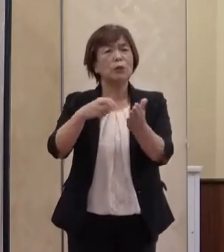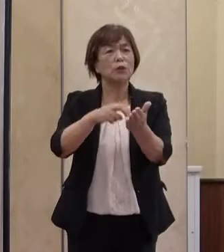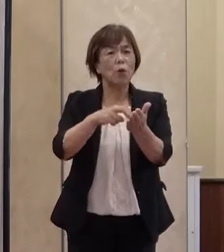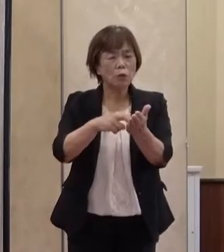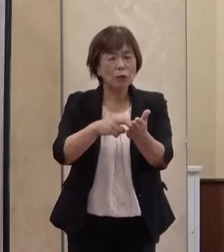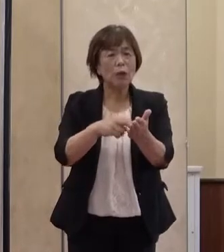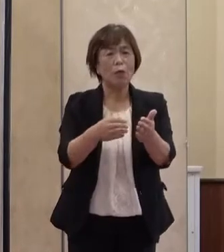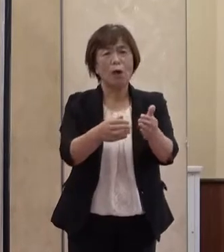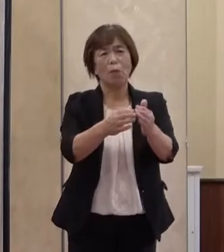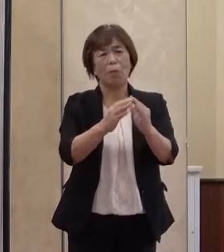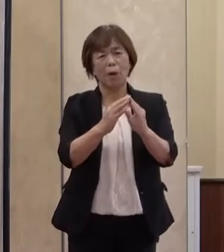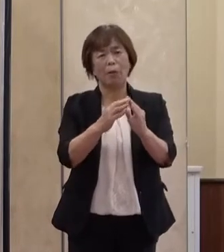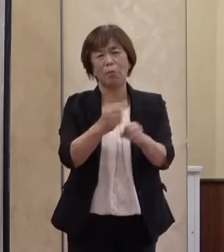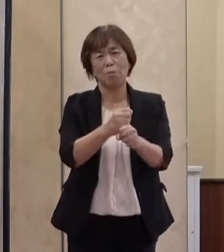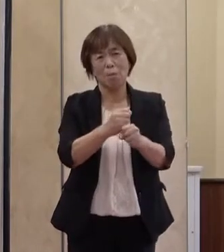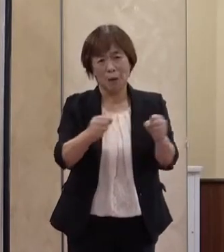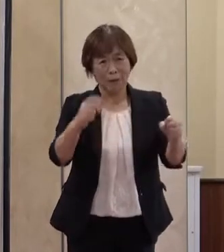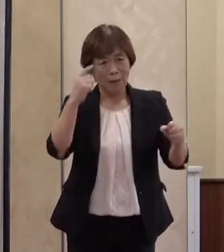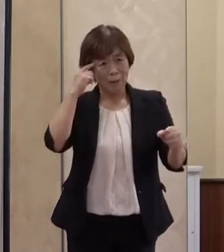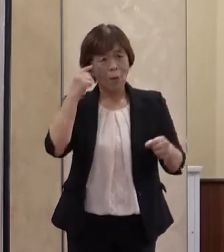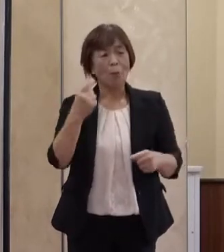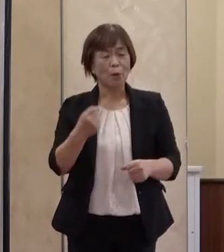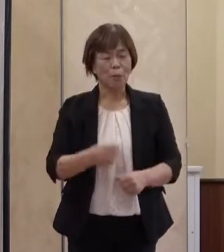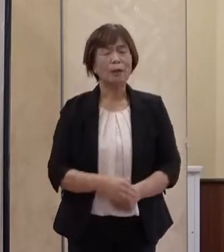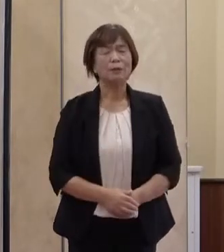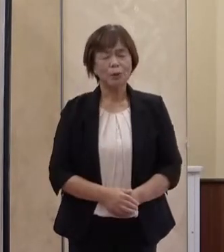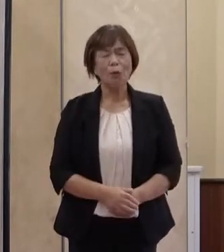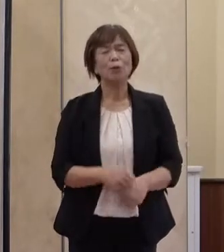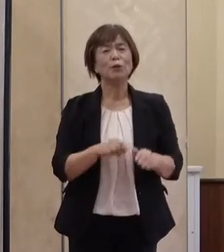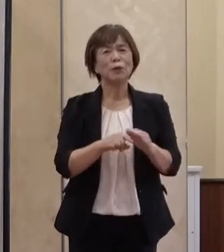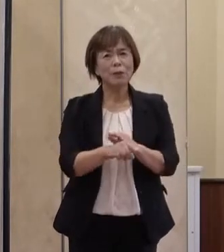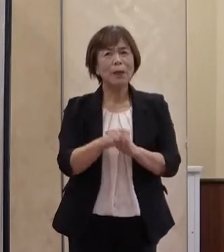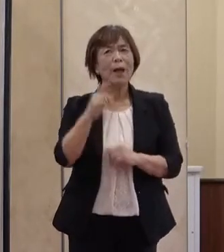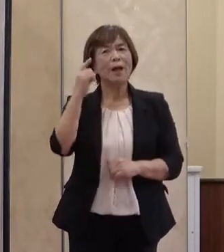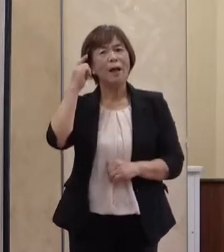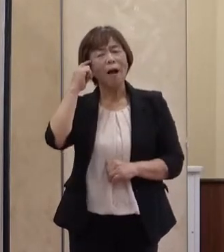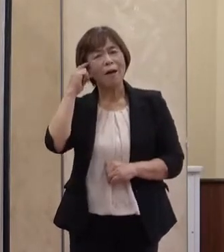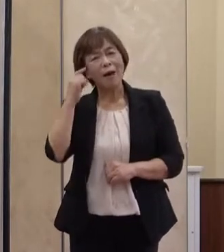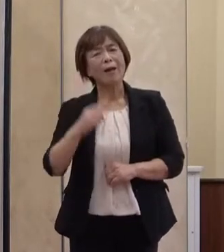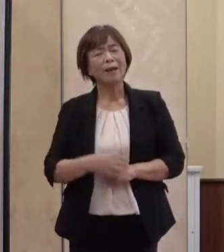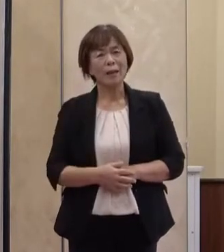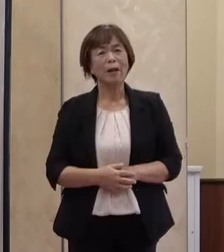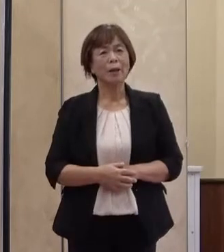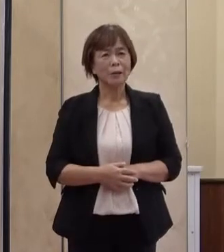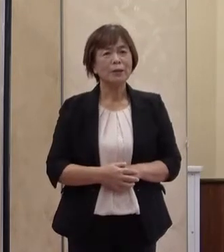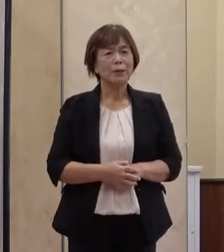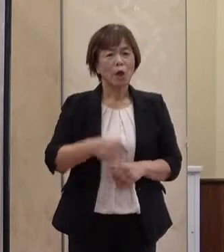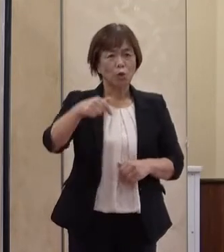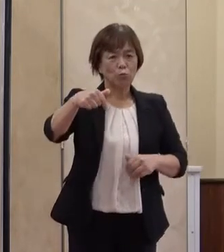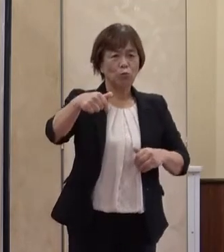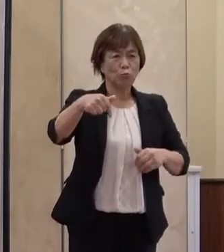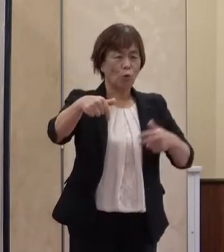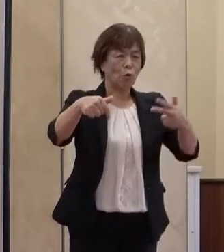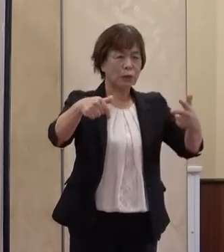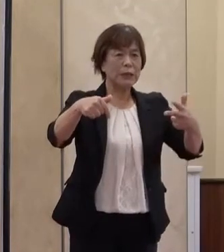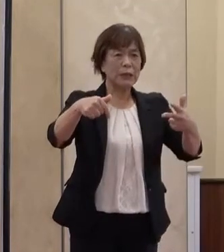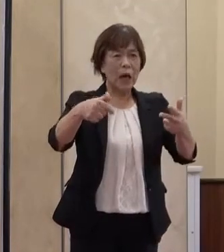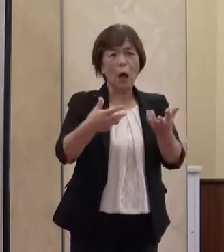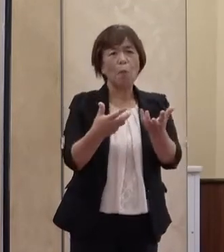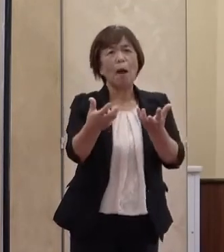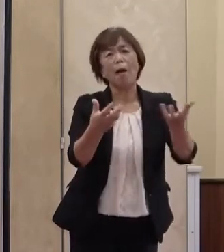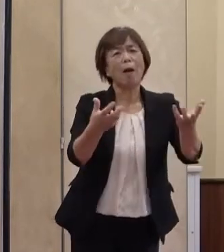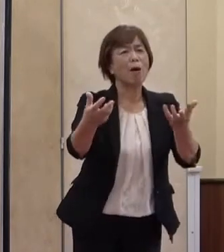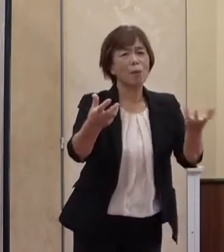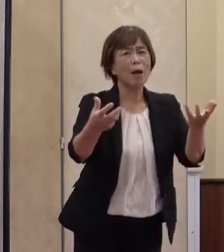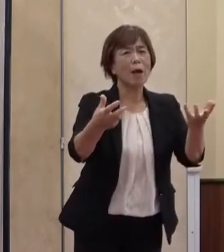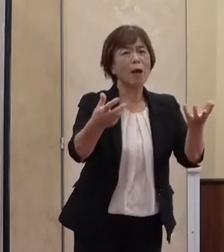成立しないと思うんです。だからそういったものを、ある意味風刺、バラバラの状態では到底東京には太刀打